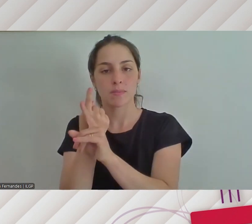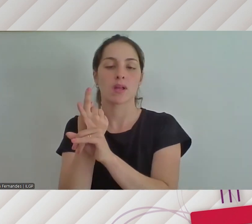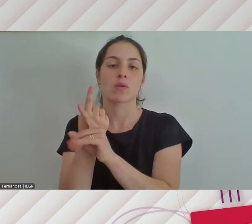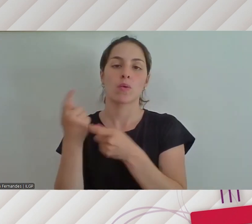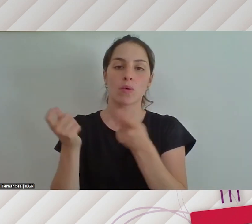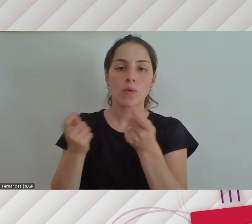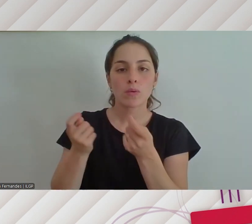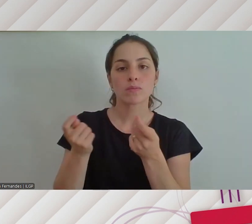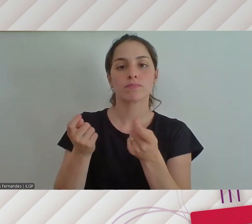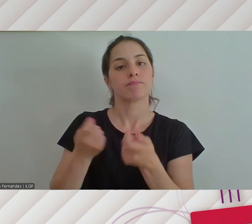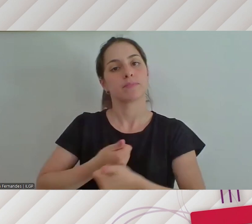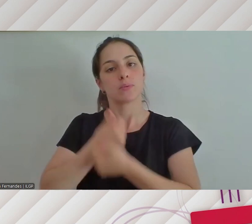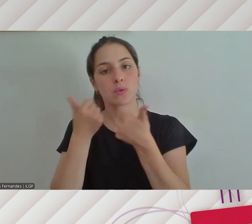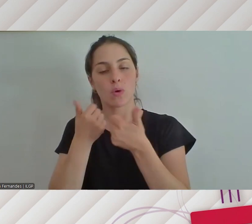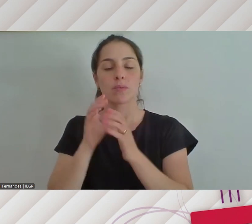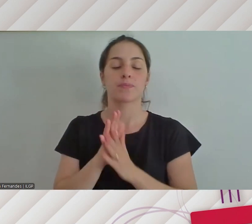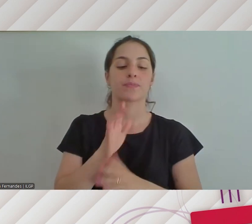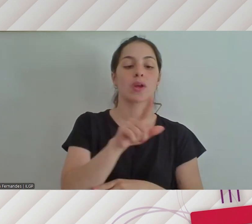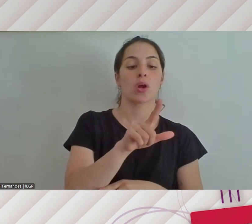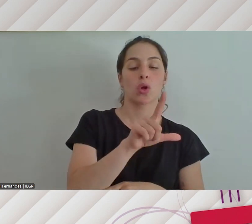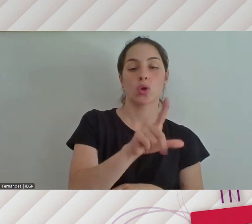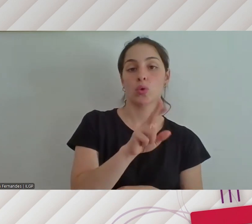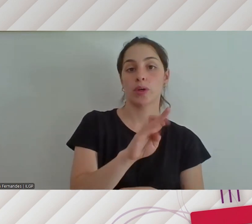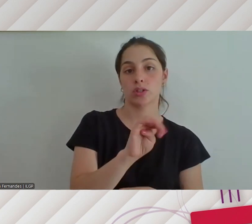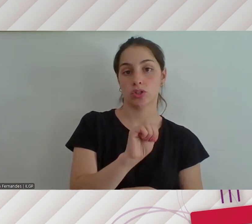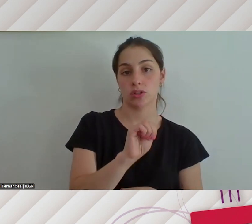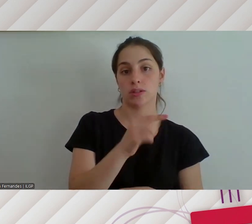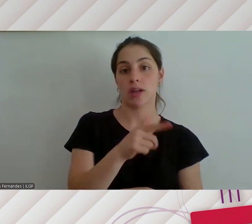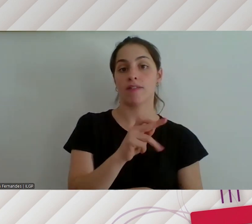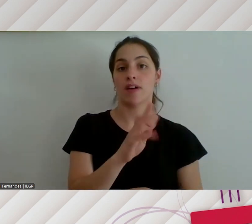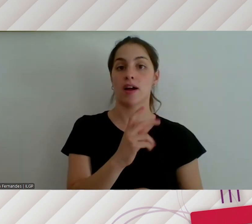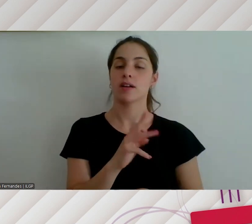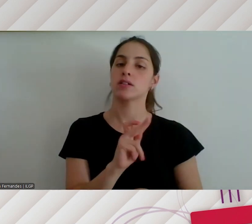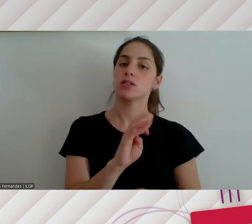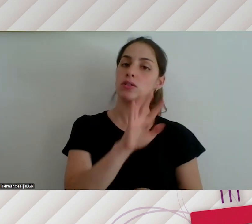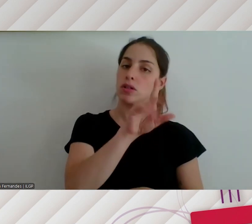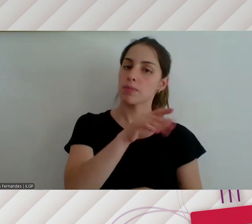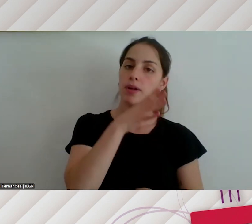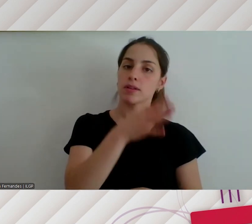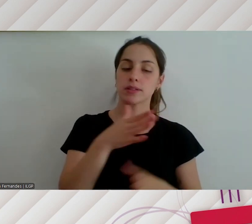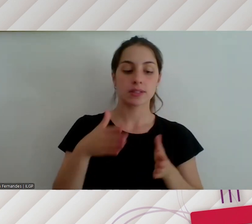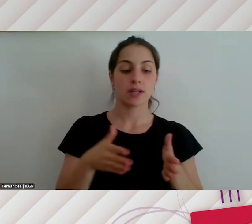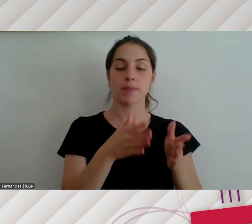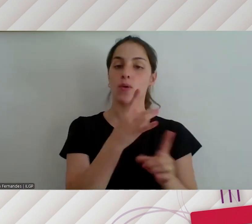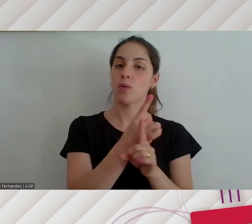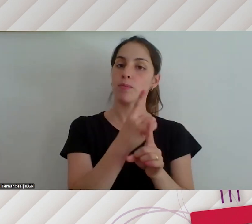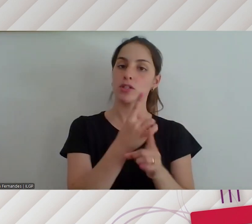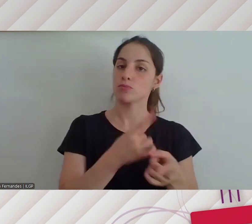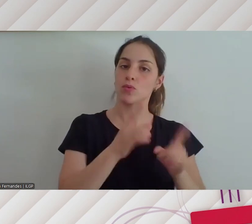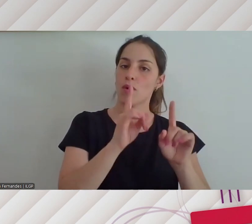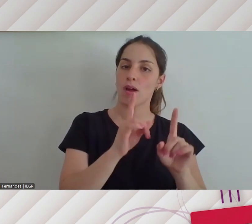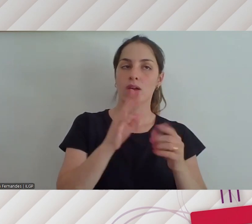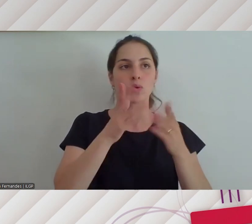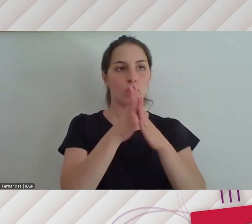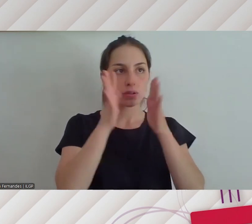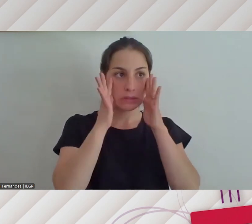Utilizando também a ideia do professor Valadares Tavares, eu diria que não é o mesmo caminho que se segue ou que todos têm